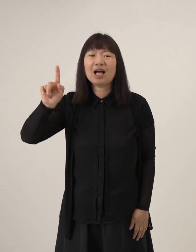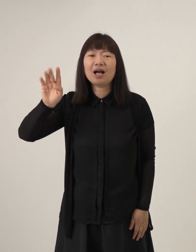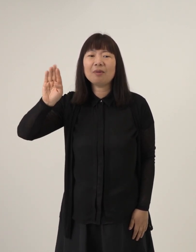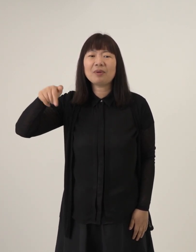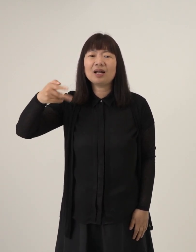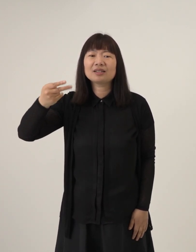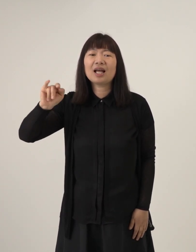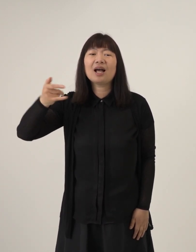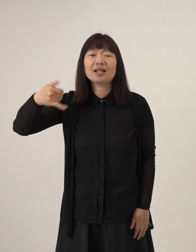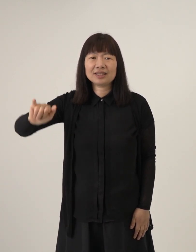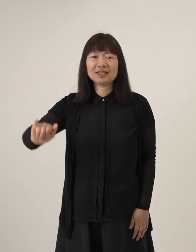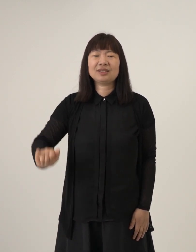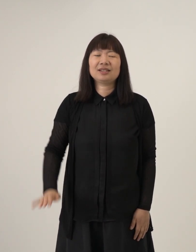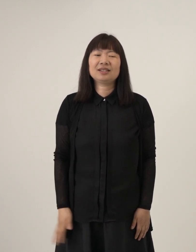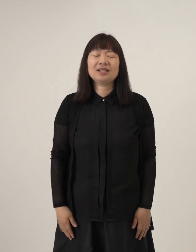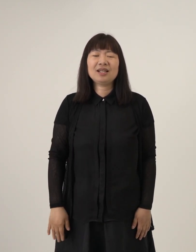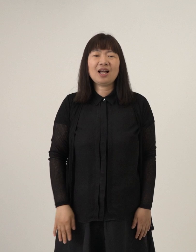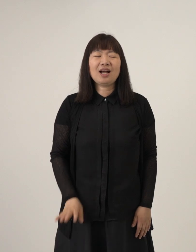다윗이